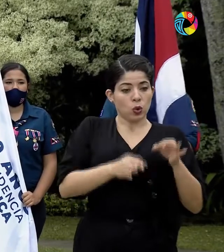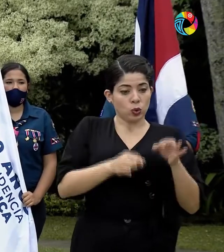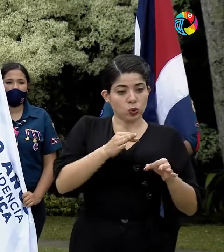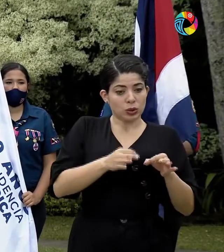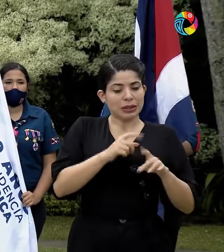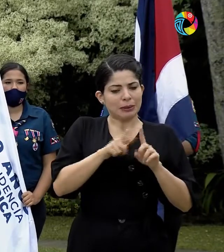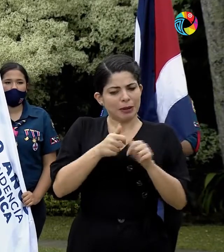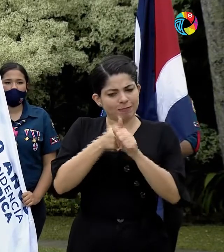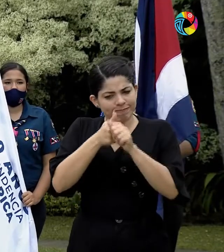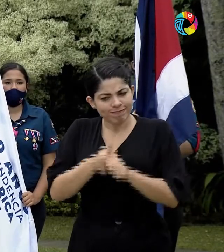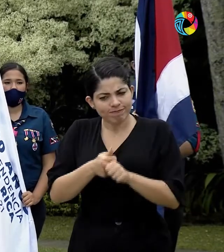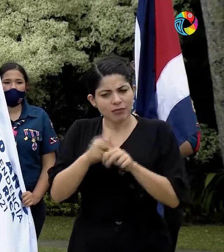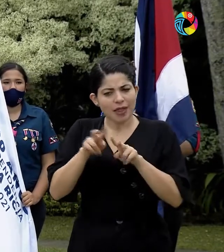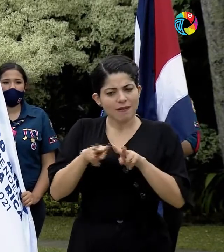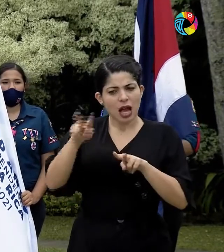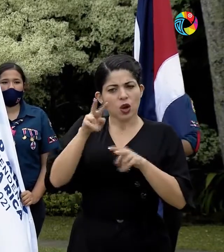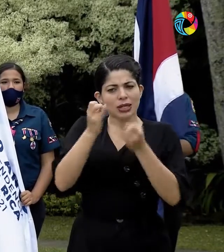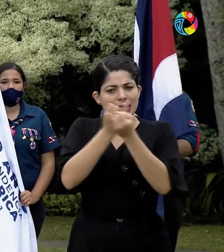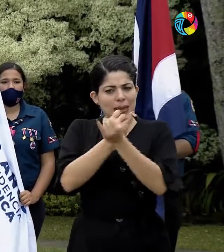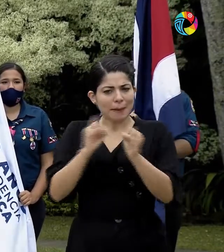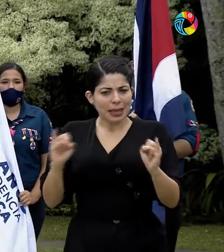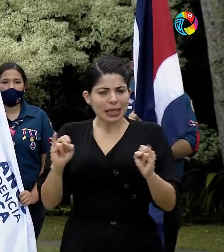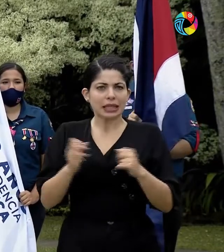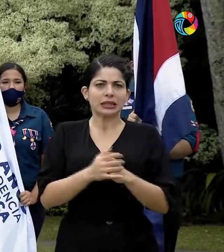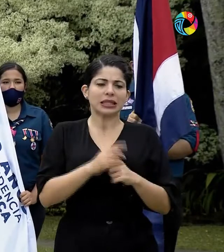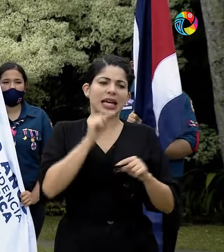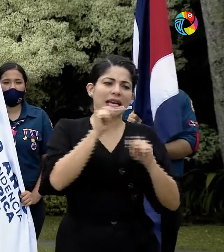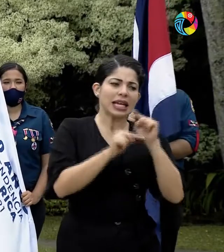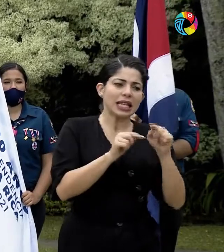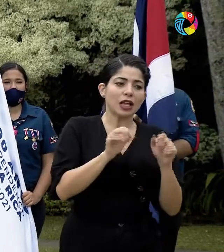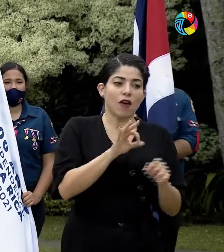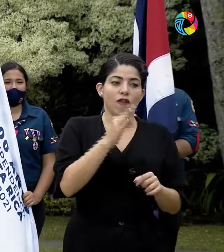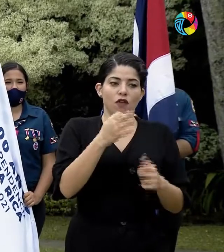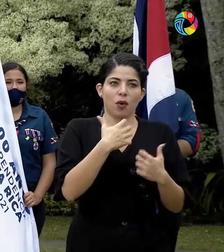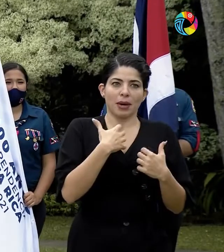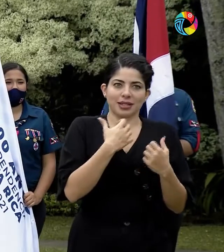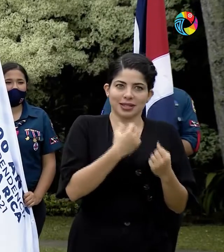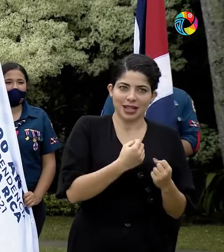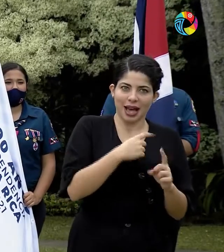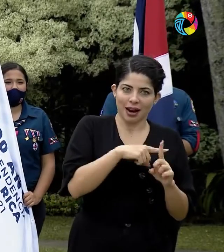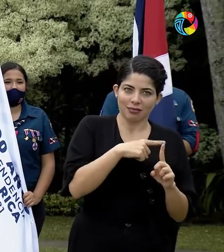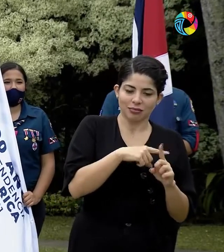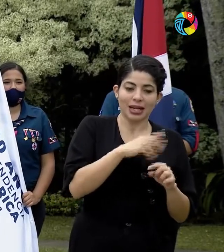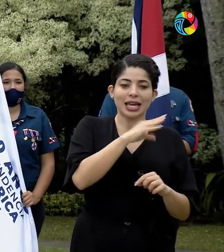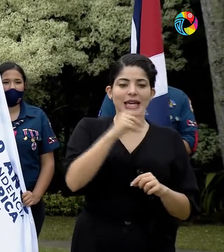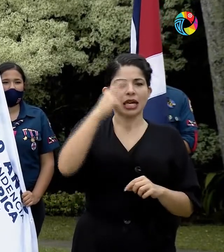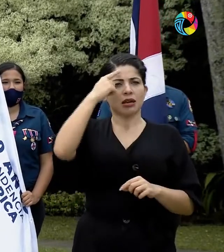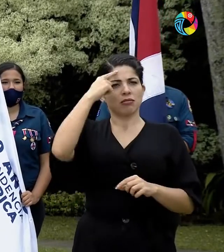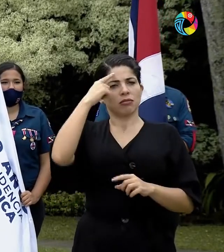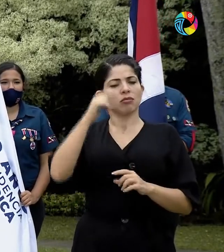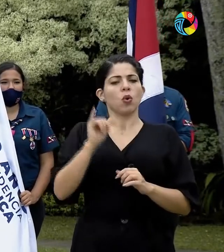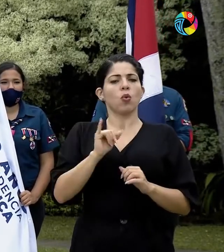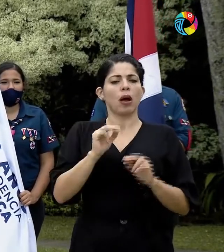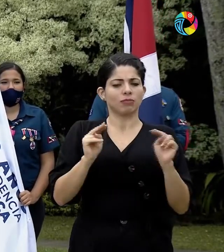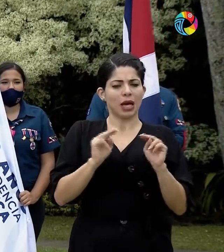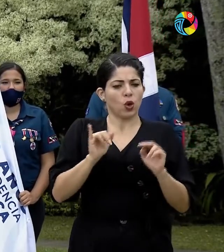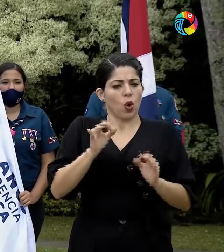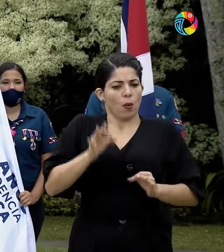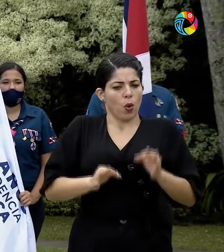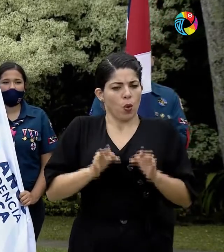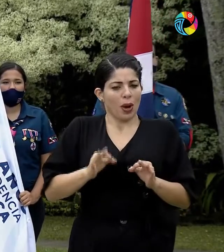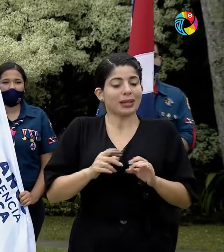a los valores de la independencia, la sana crítica y la objetividad del juez, pero también con